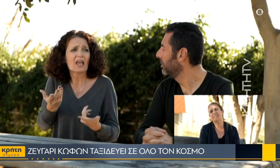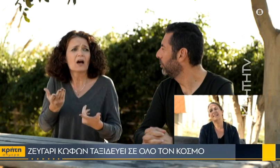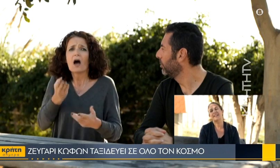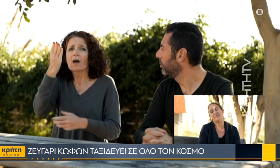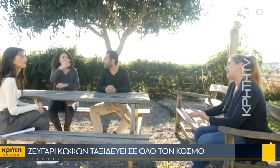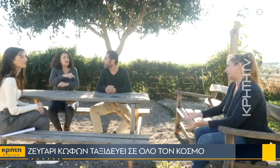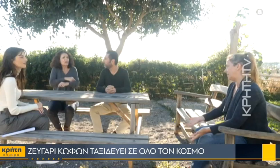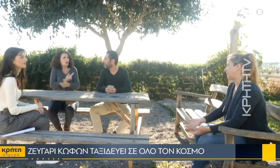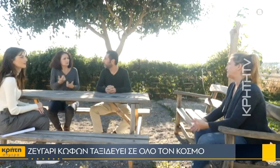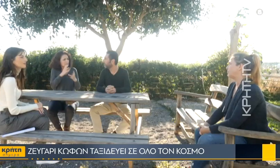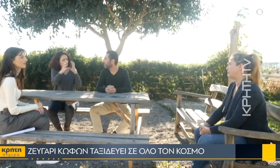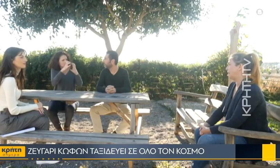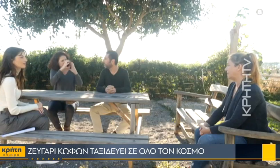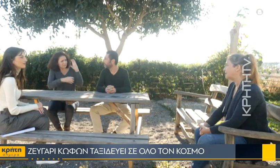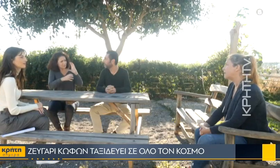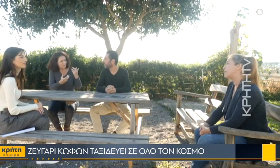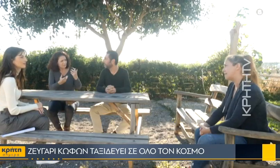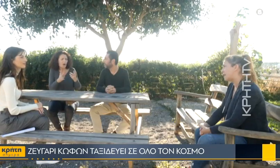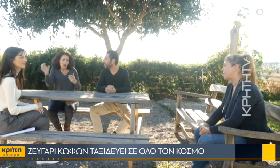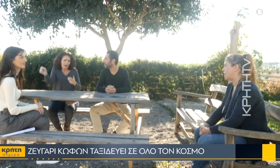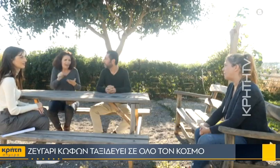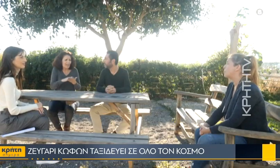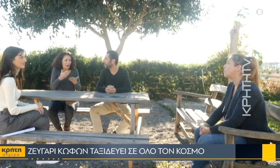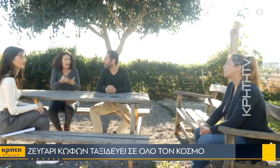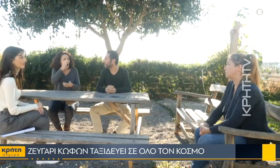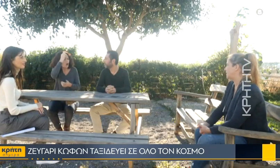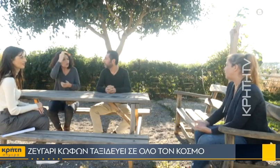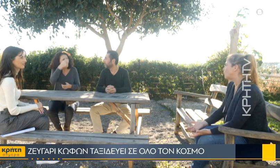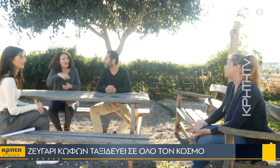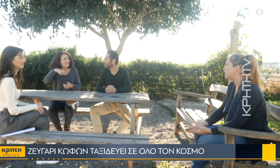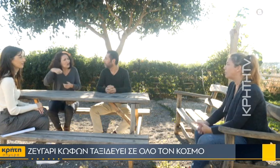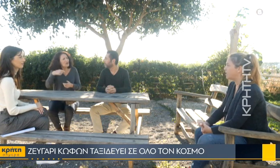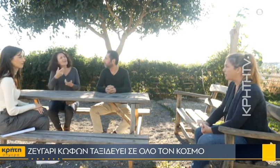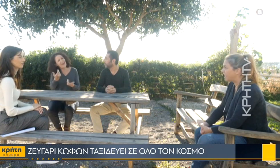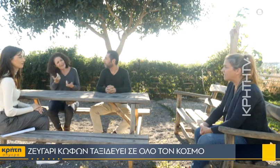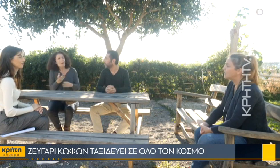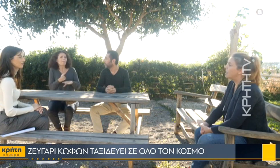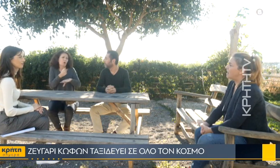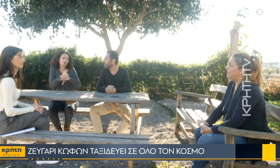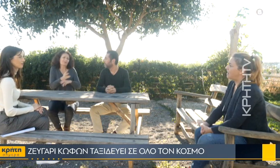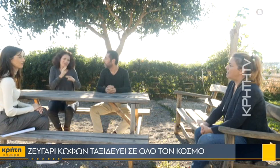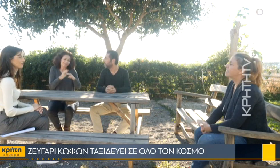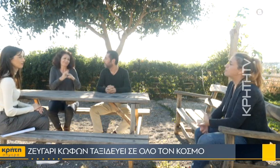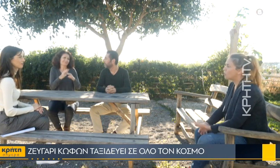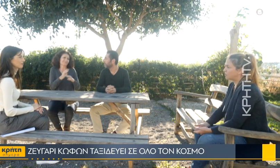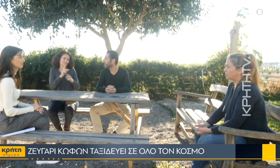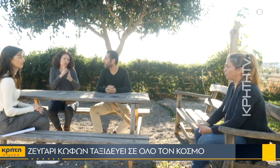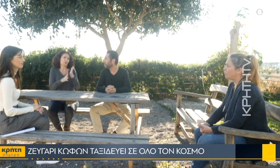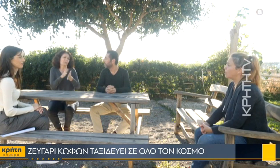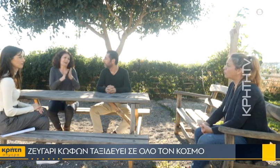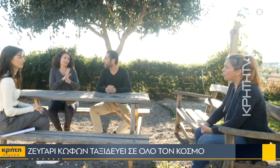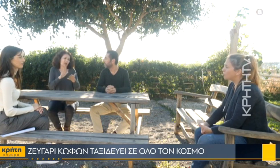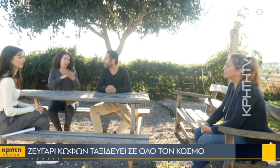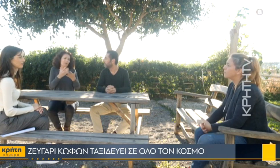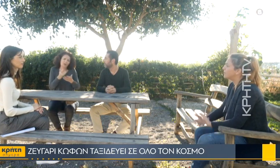Και μιας και αναφέρατε την ύπαρξη του διερμηνέα σήμερα, πραγματικά πρέπει να πούμε πόσο σημαντικός είναι ο διερμηνέας για την πρόσβαση των